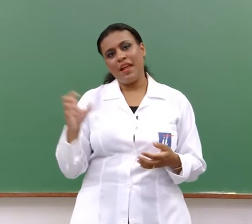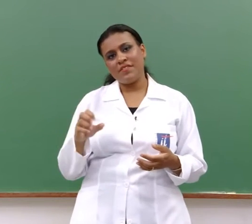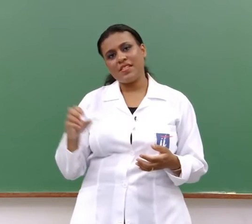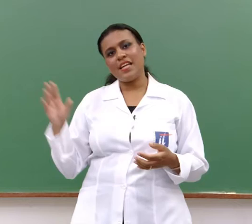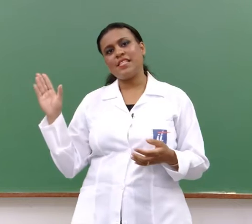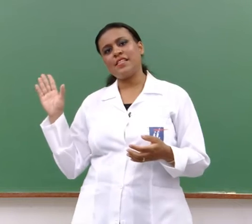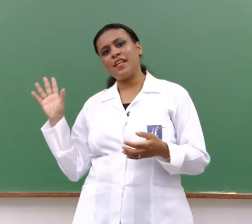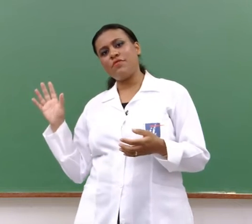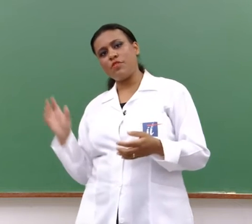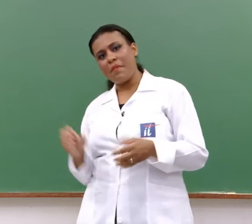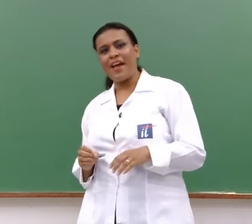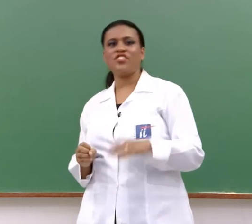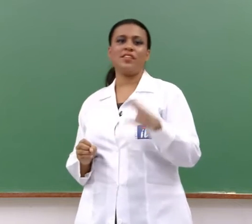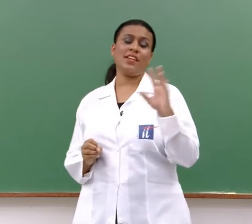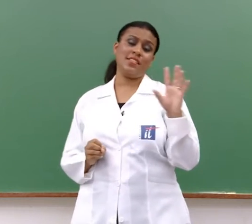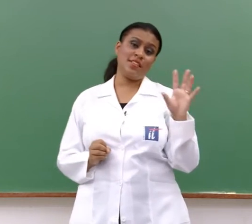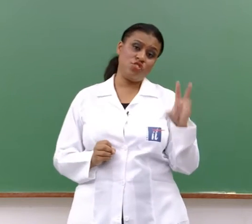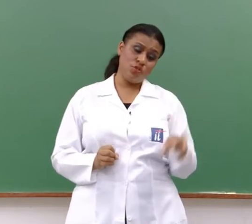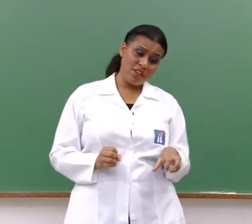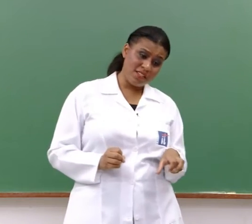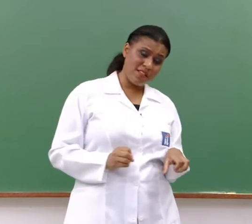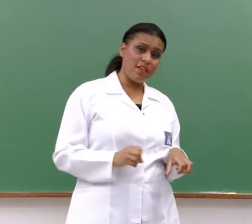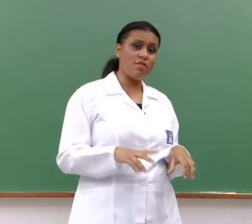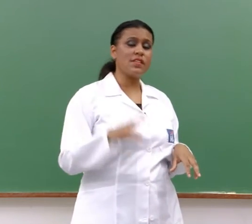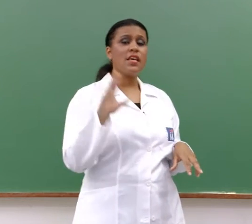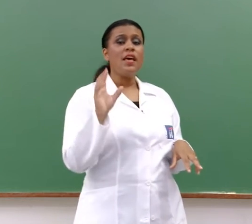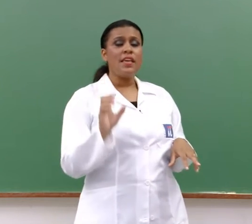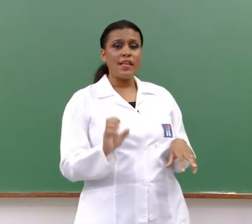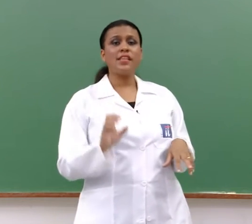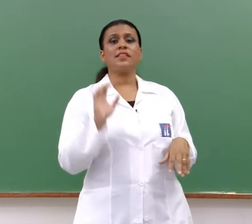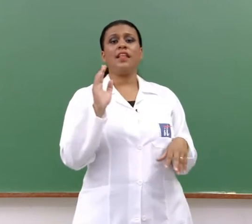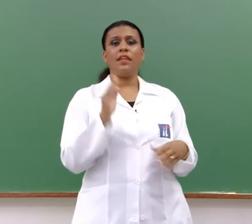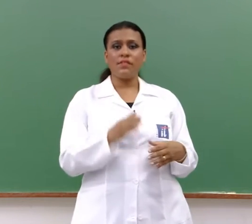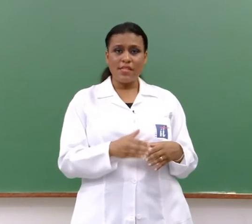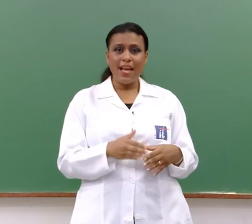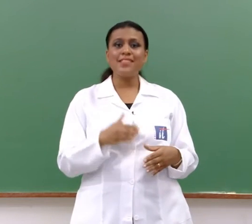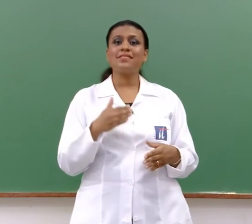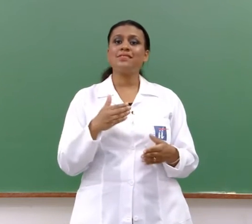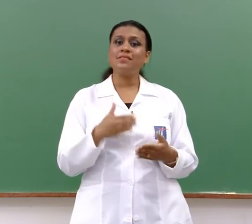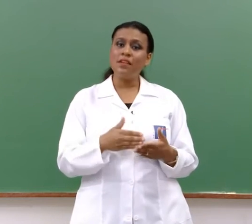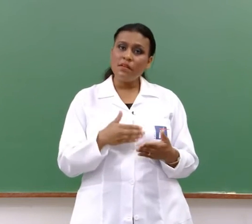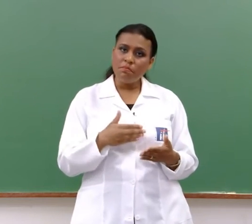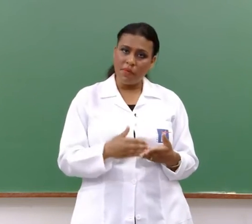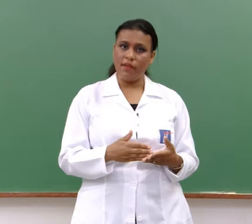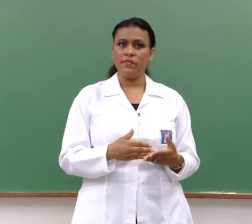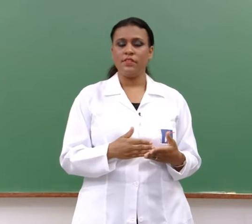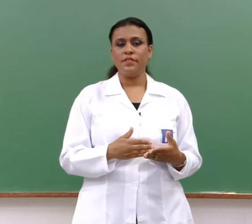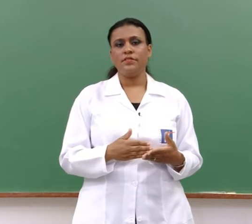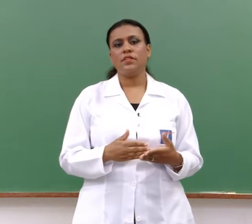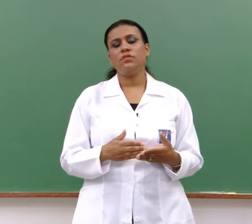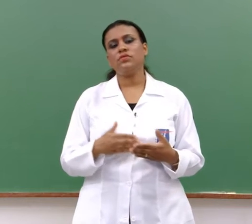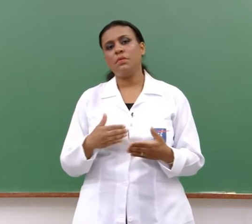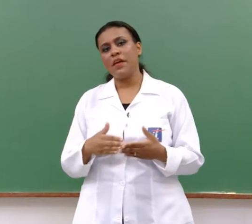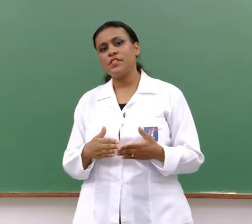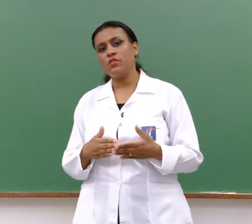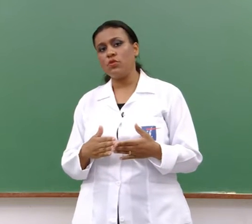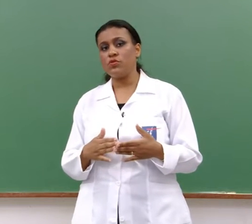palavras trazidas da informática, trazidas de outras línguas e etc. Na língua de sinais também. Então, também se trouxe